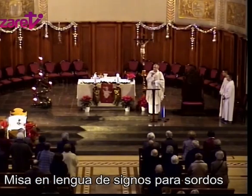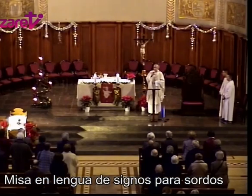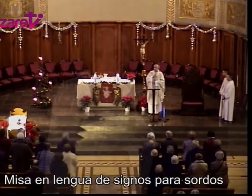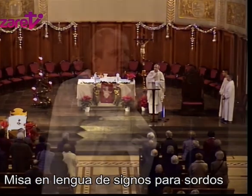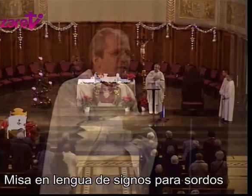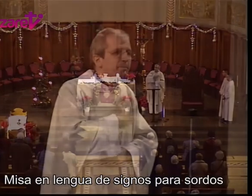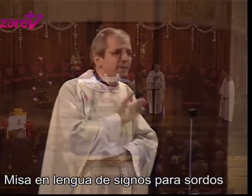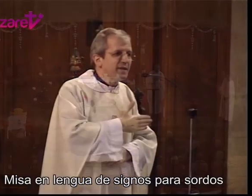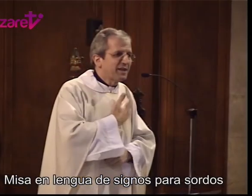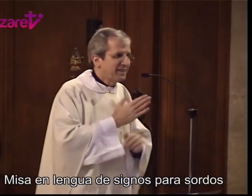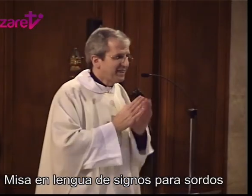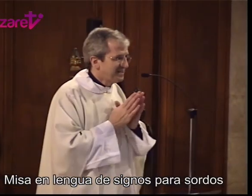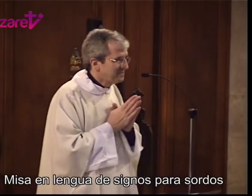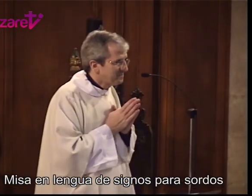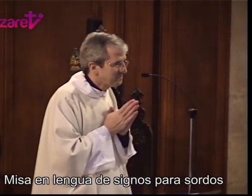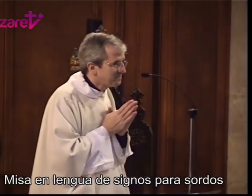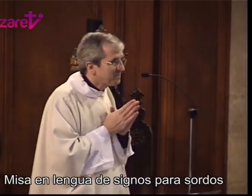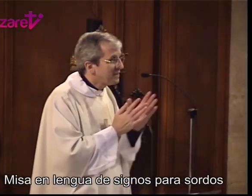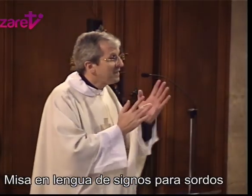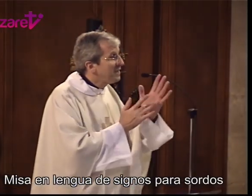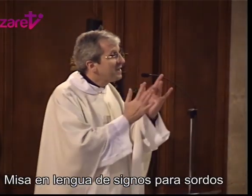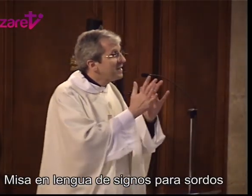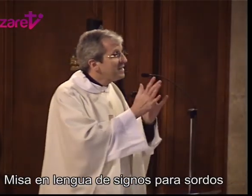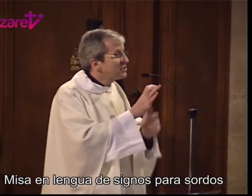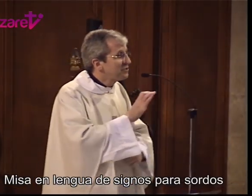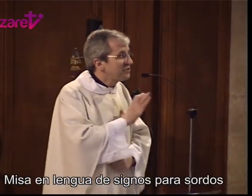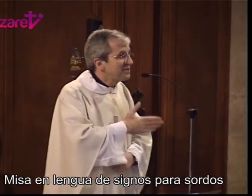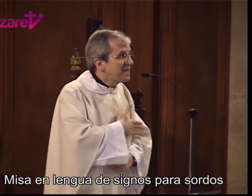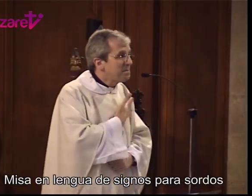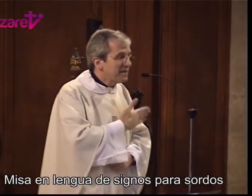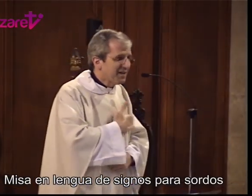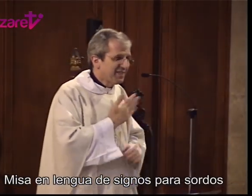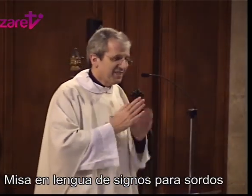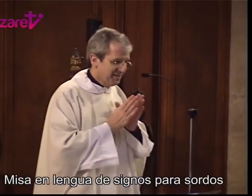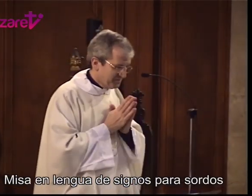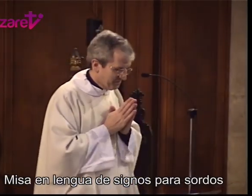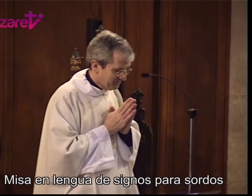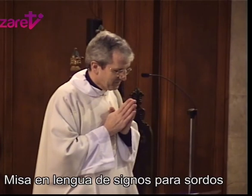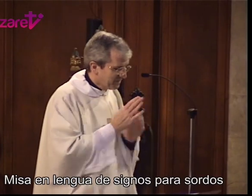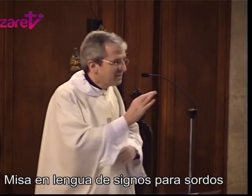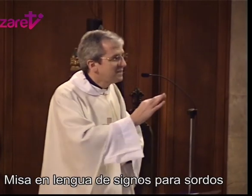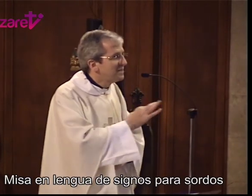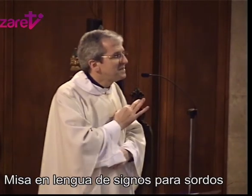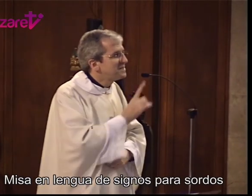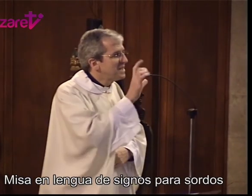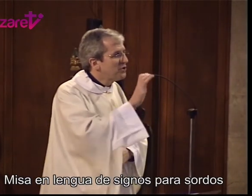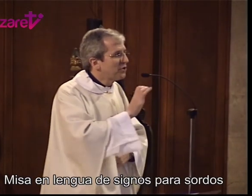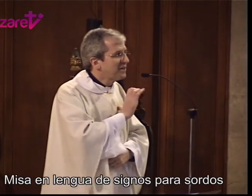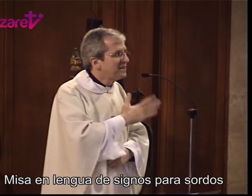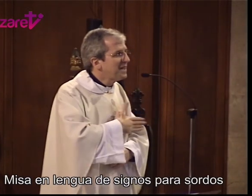Señor, ten piedad. Señor, ten piedad. Cristo, ten piedad. Cristo, ten piedad. Señor, ten